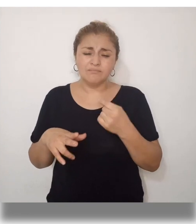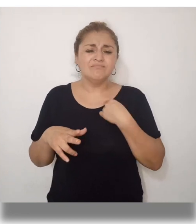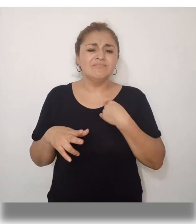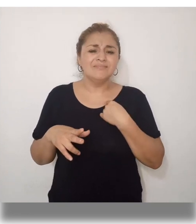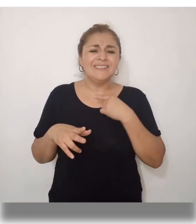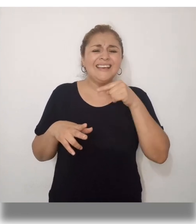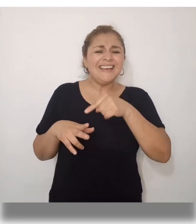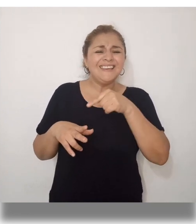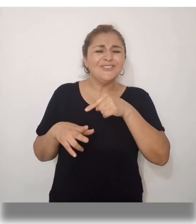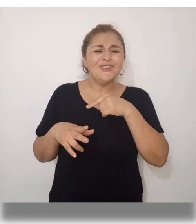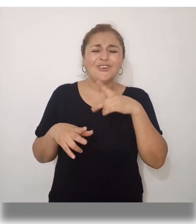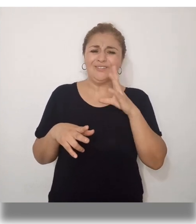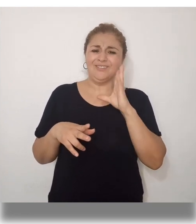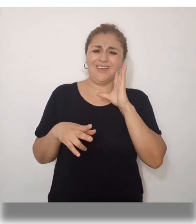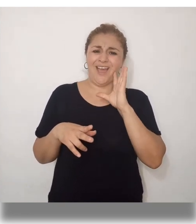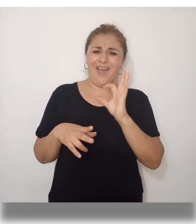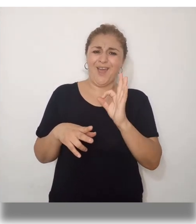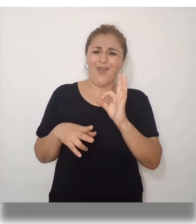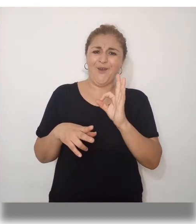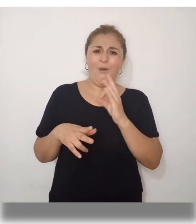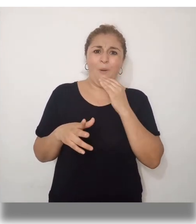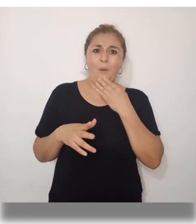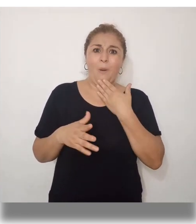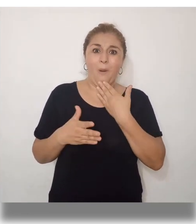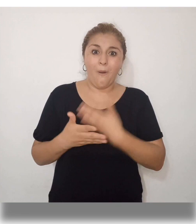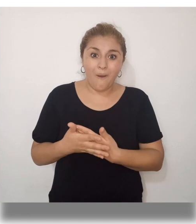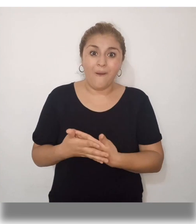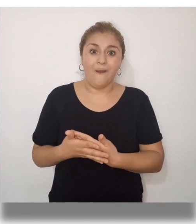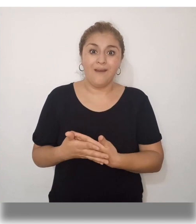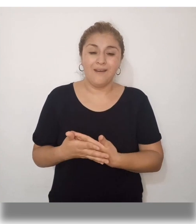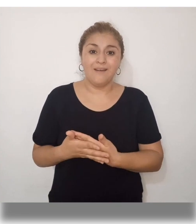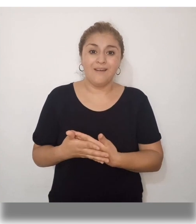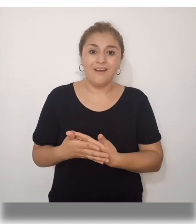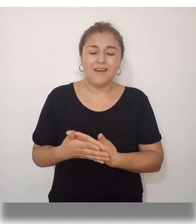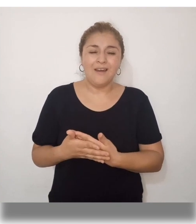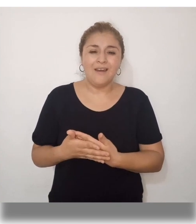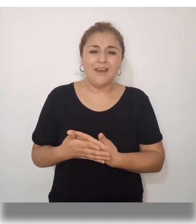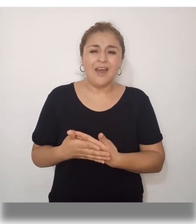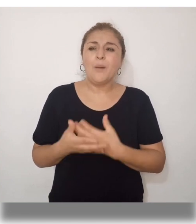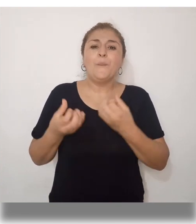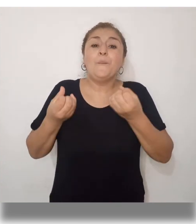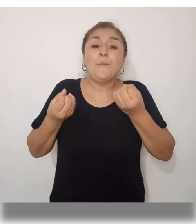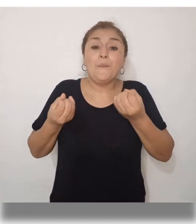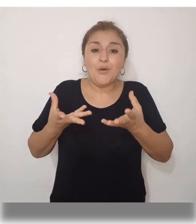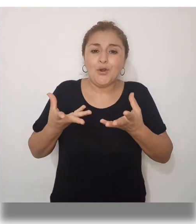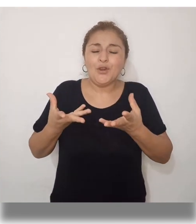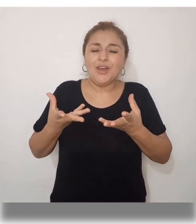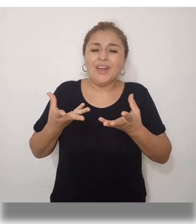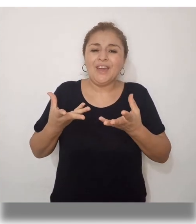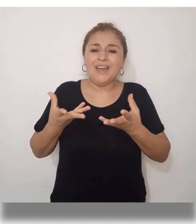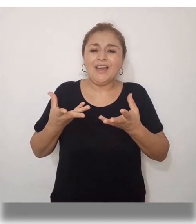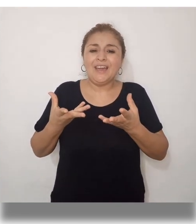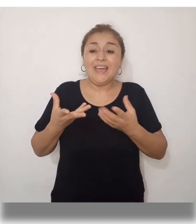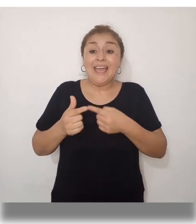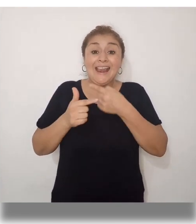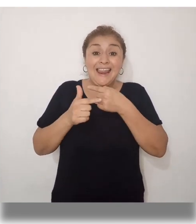este concepto es demoledor este concepto debería haber tirado